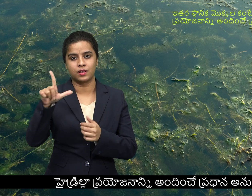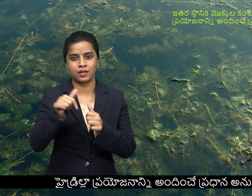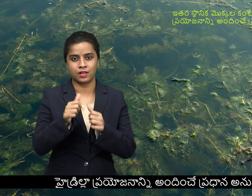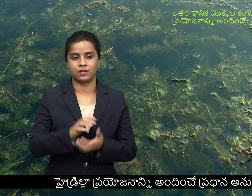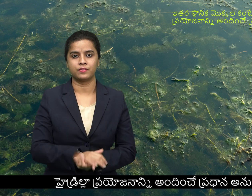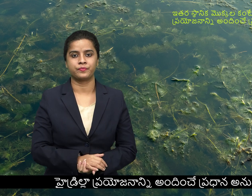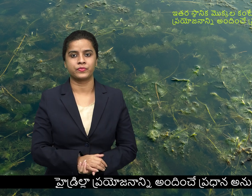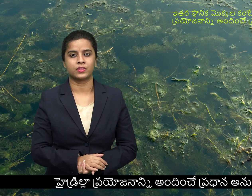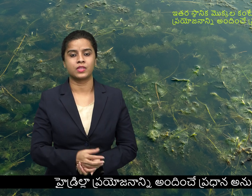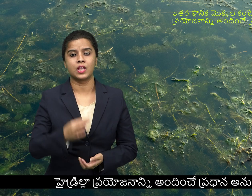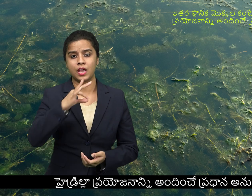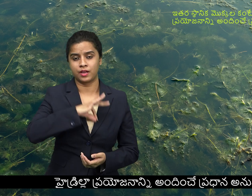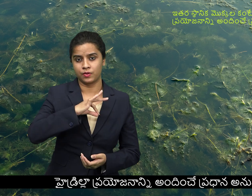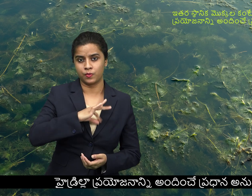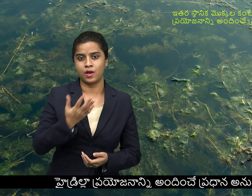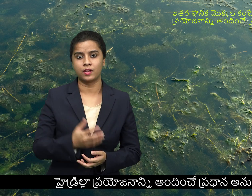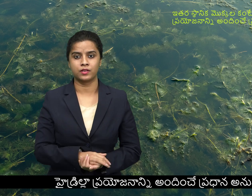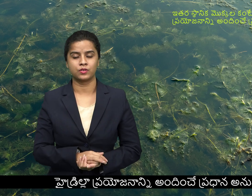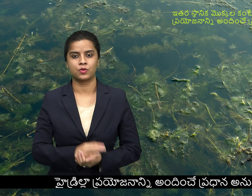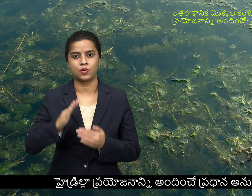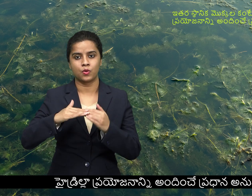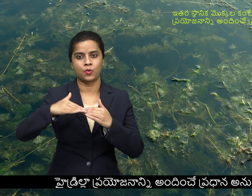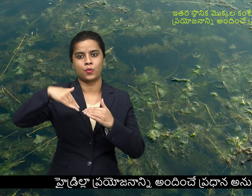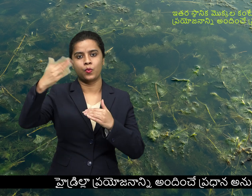అందించే ప్రధాన అనుసరణలు.